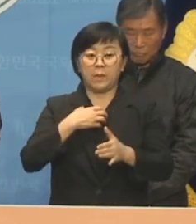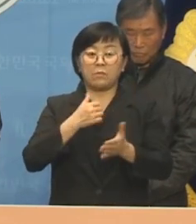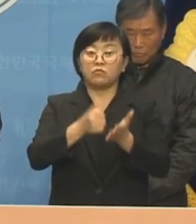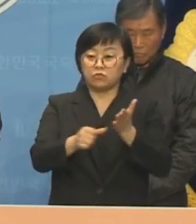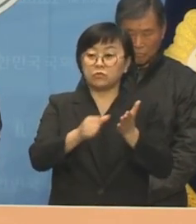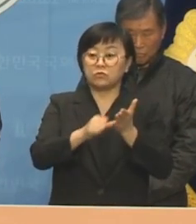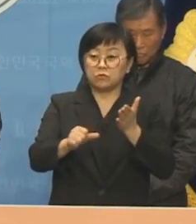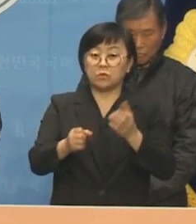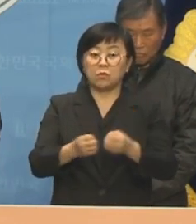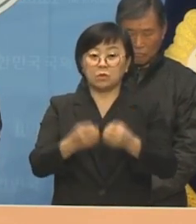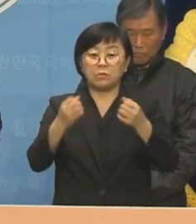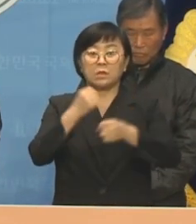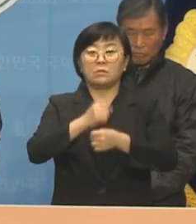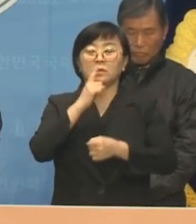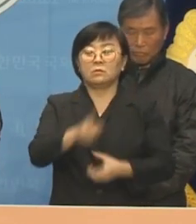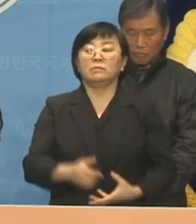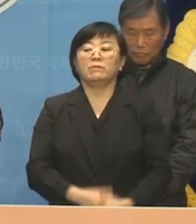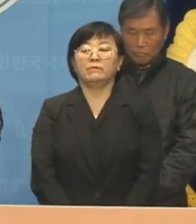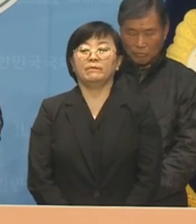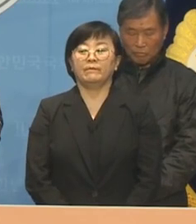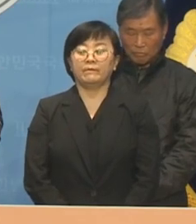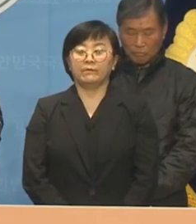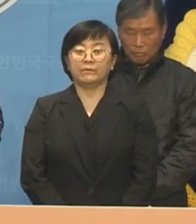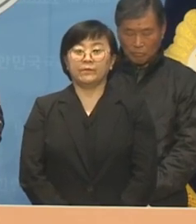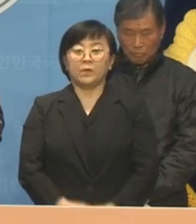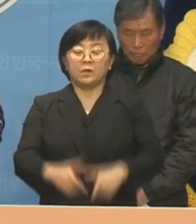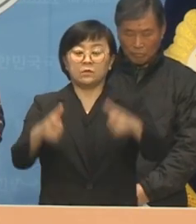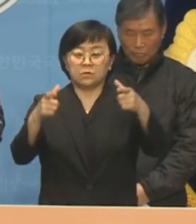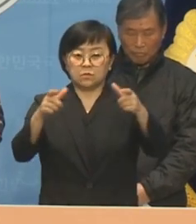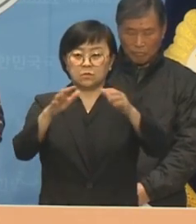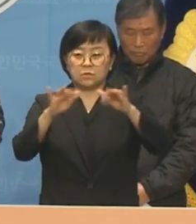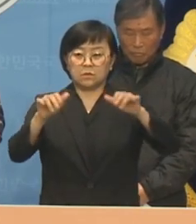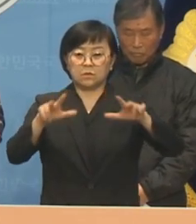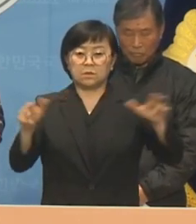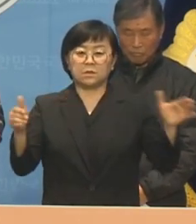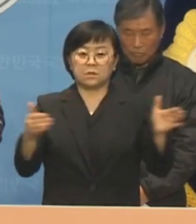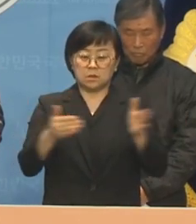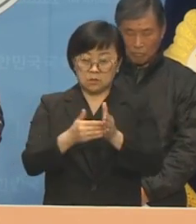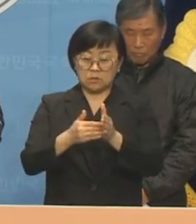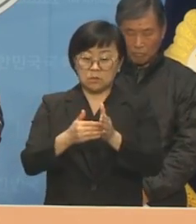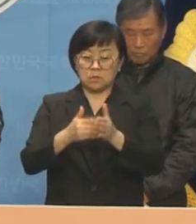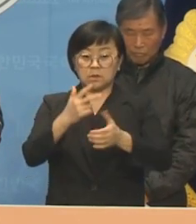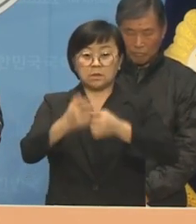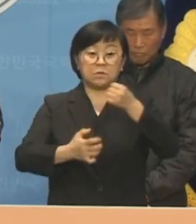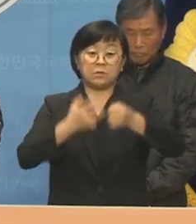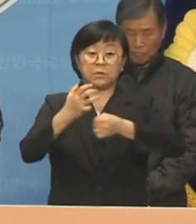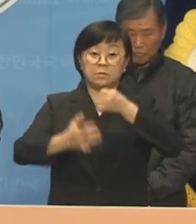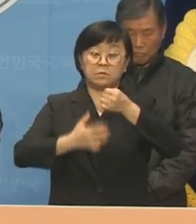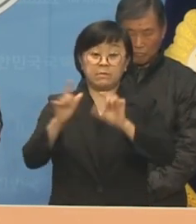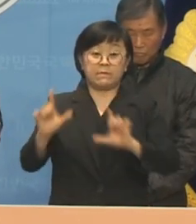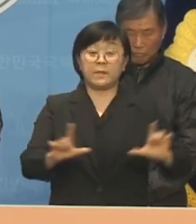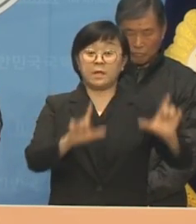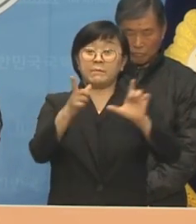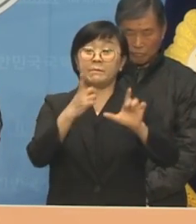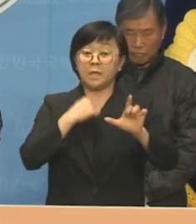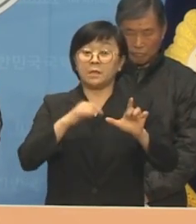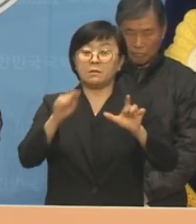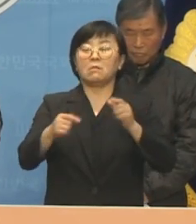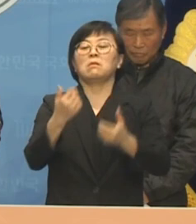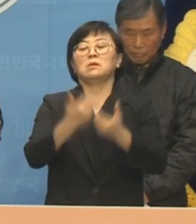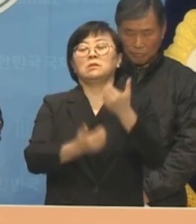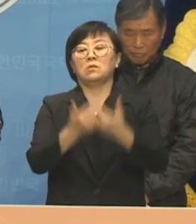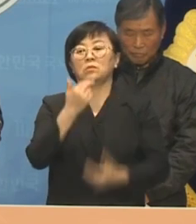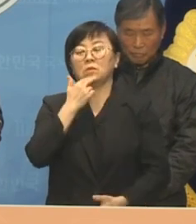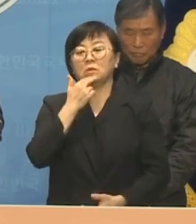것들을 내놓으려고 하고 있습니다. 주민들이 지금까지 70년, 80년을 살아오면서 한 번도 이런 갈등이